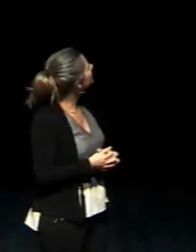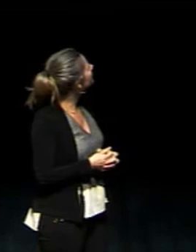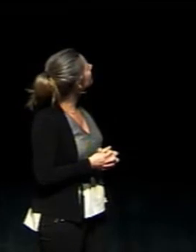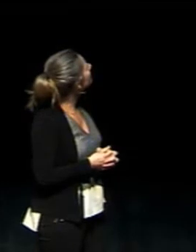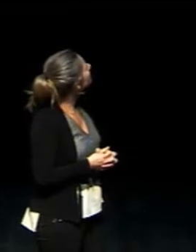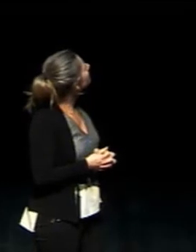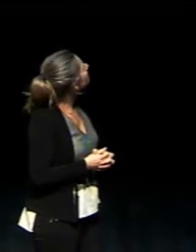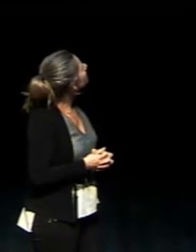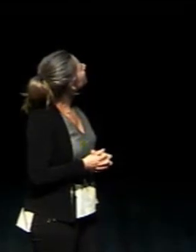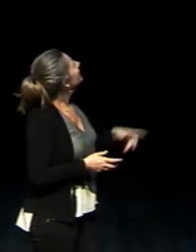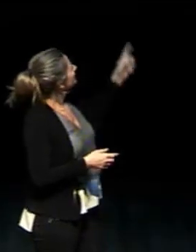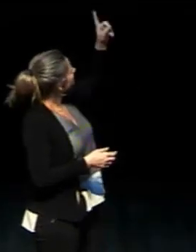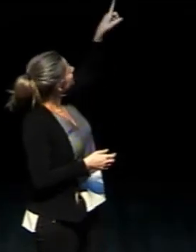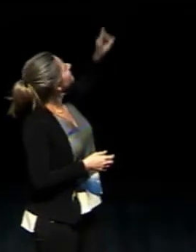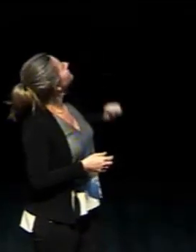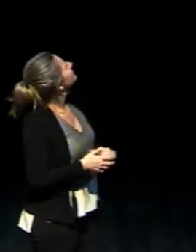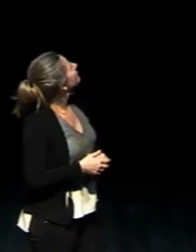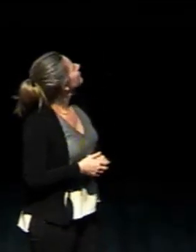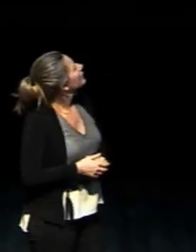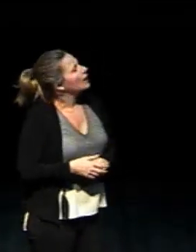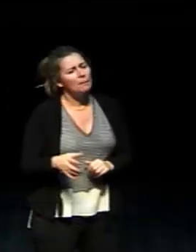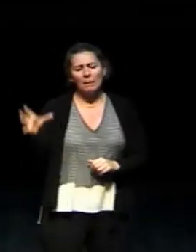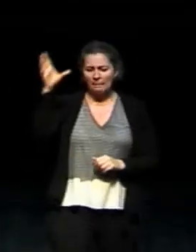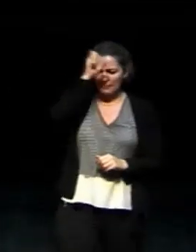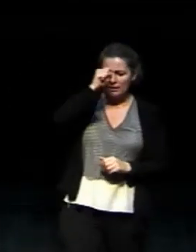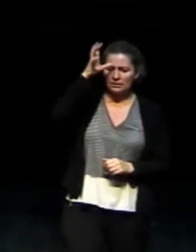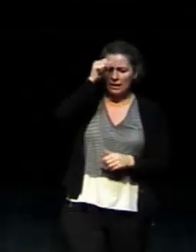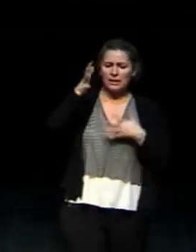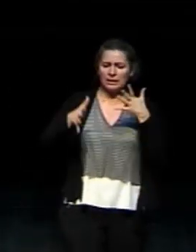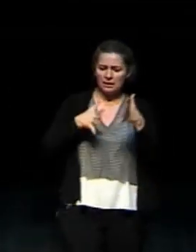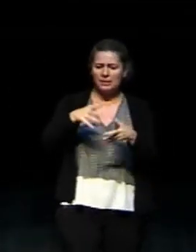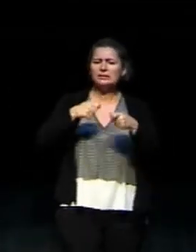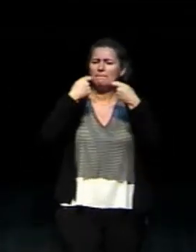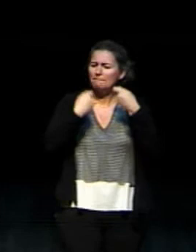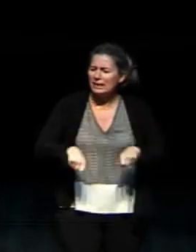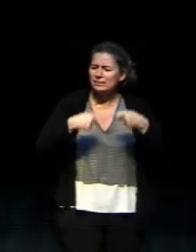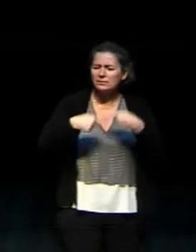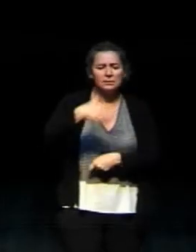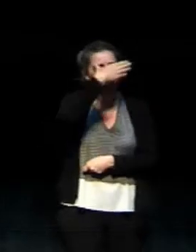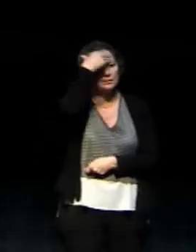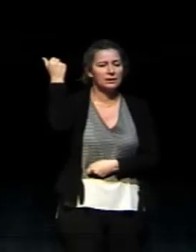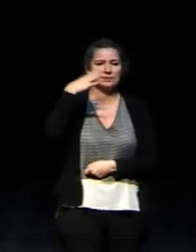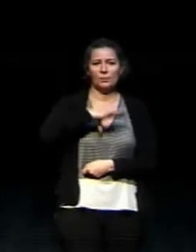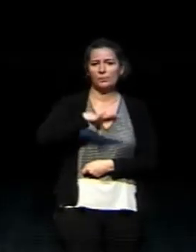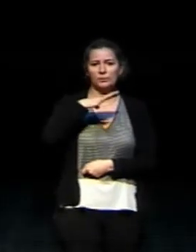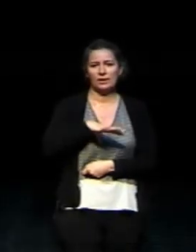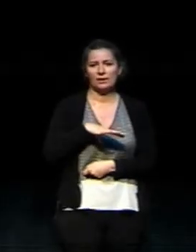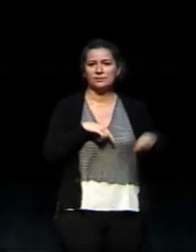sinais nada mais era do que um português de maneira sinalizada. Então, ela ainda fazia uma forte relação com o português.